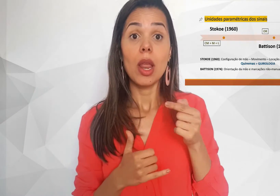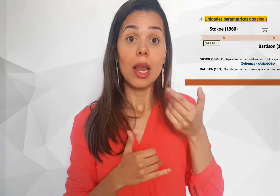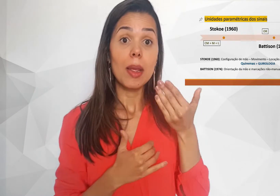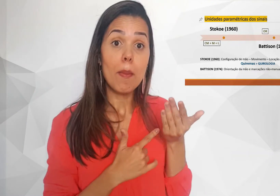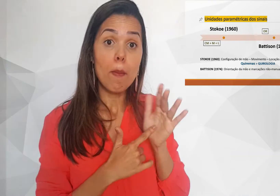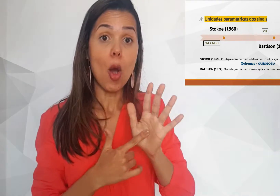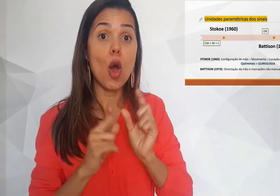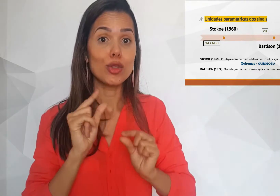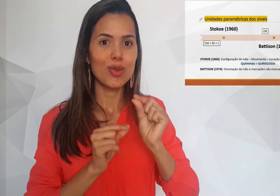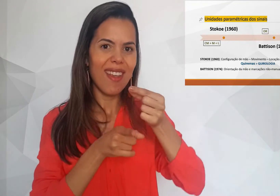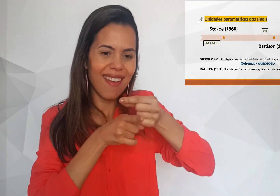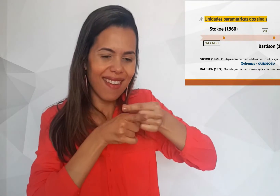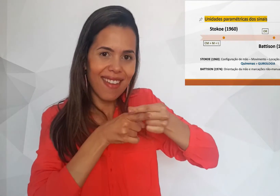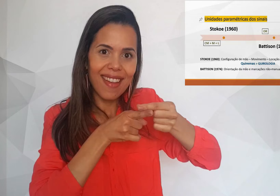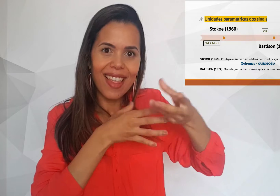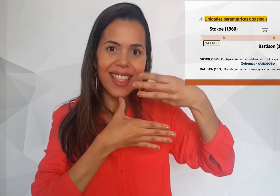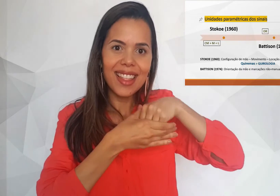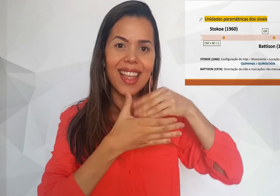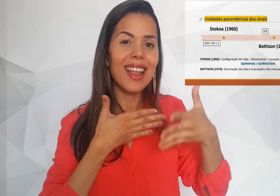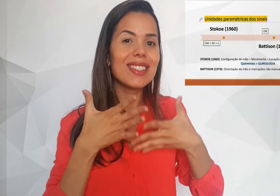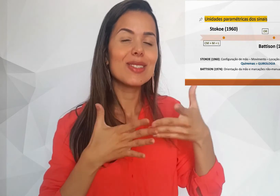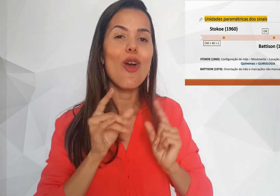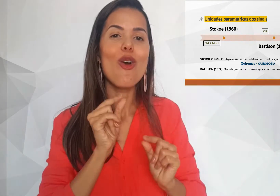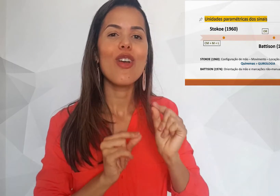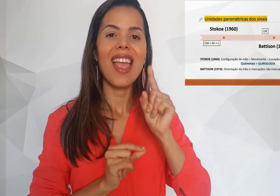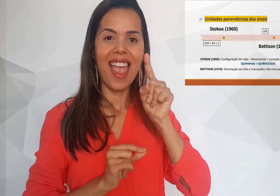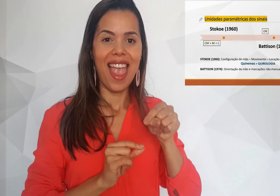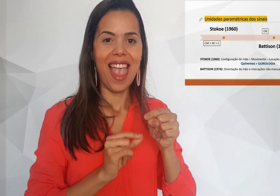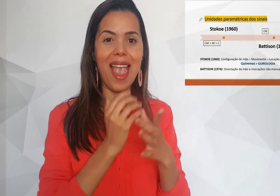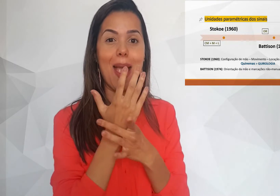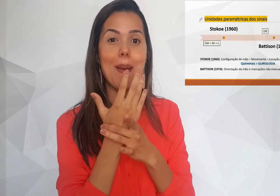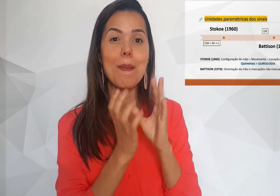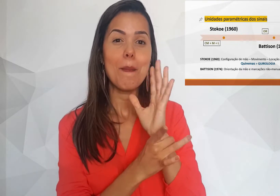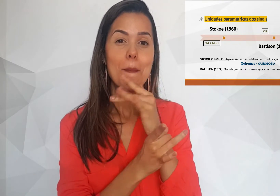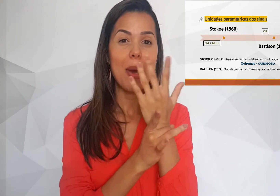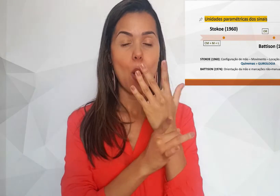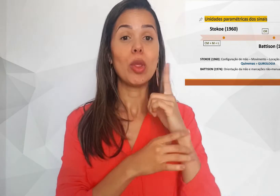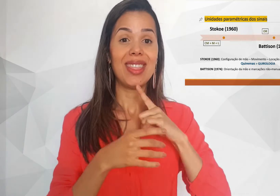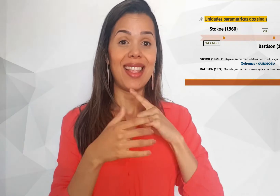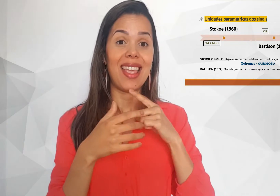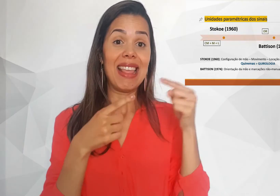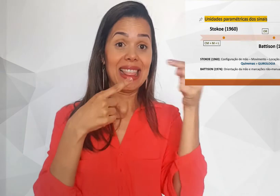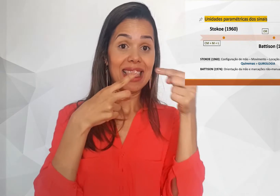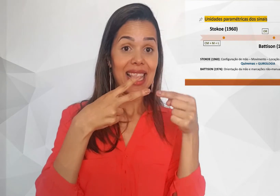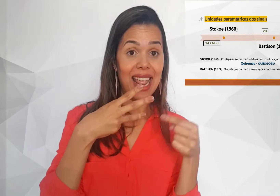então, apresenta como distintiva, como unidades distintivas de línguas de sinais, basicamente